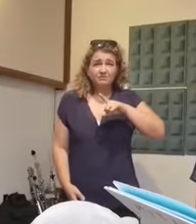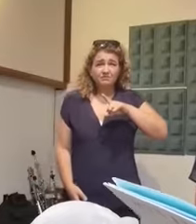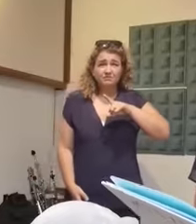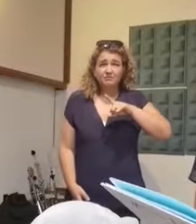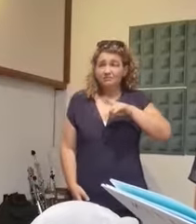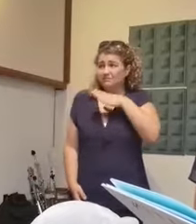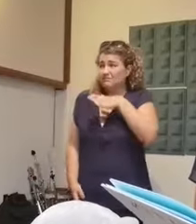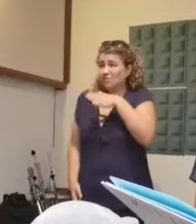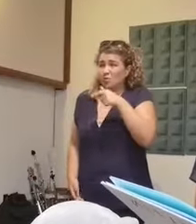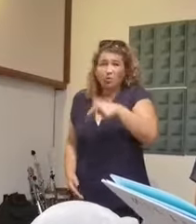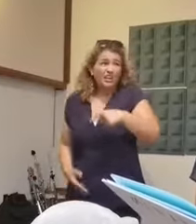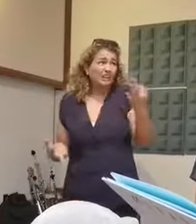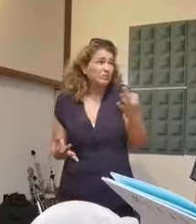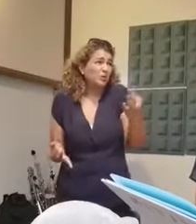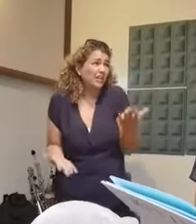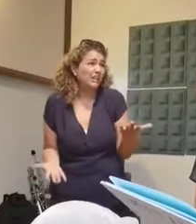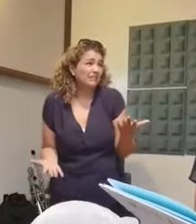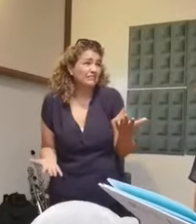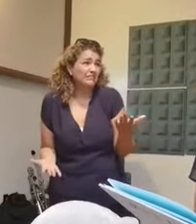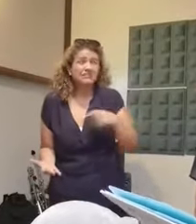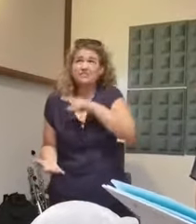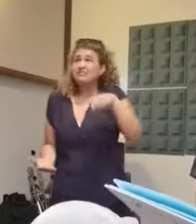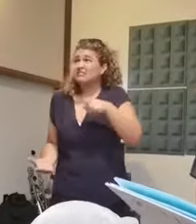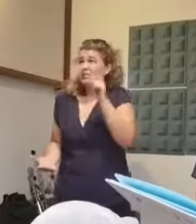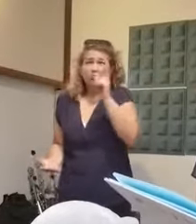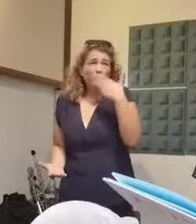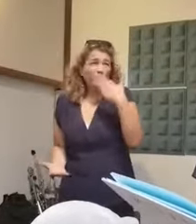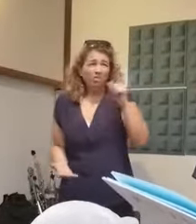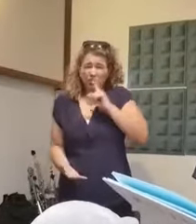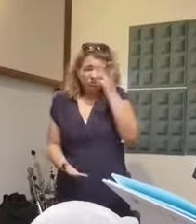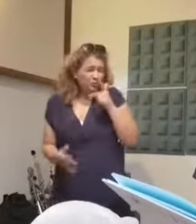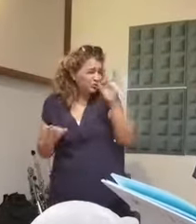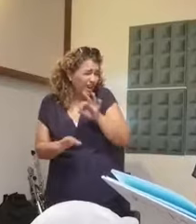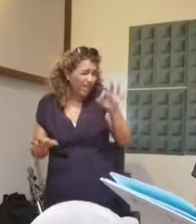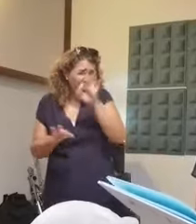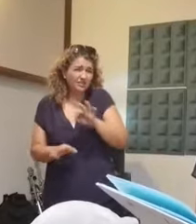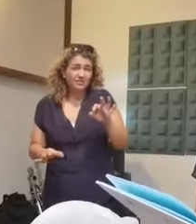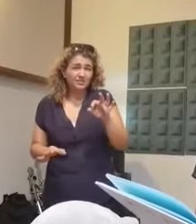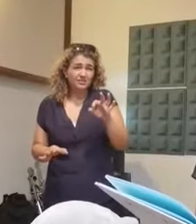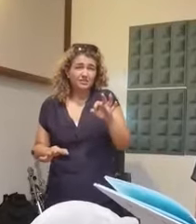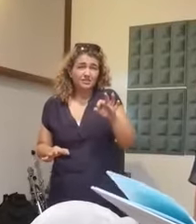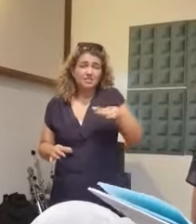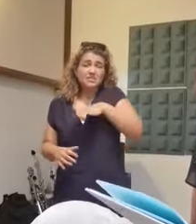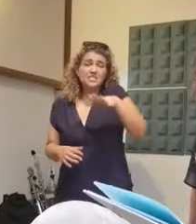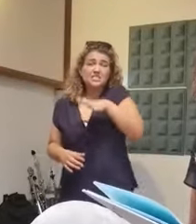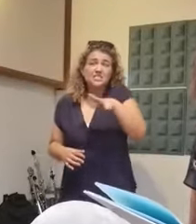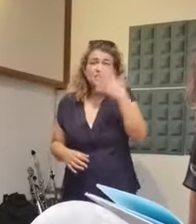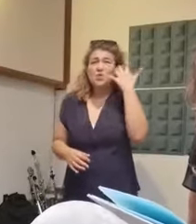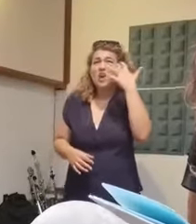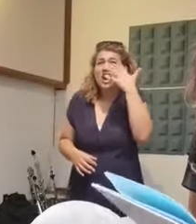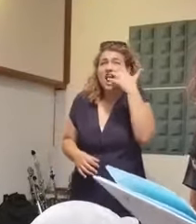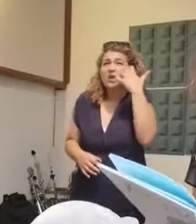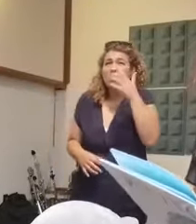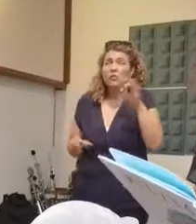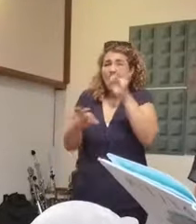¿A dónde la habían llevado? Aquello no le gustaba. Era un sitio muy extraño donde